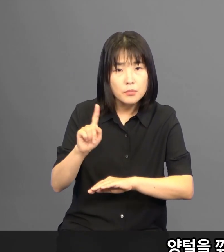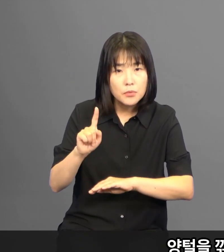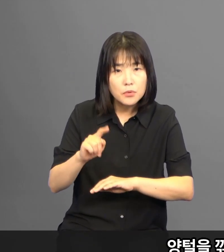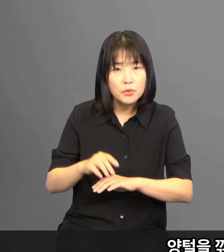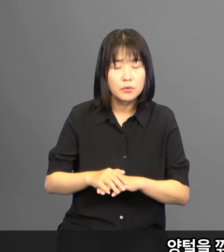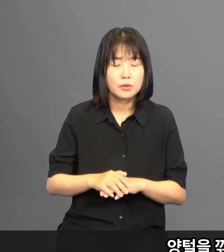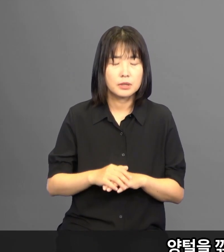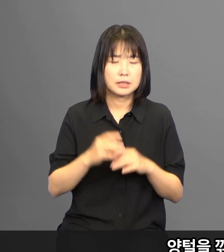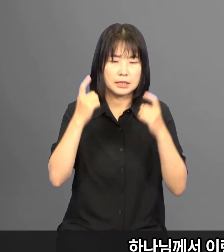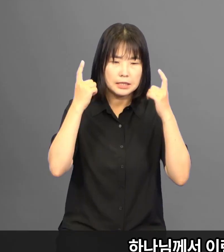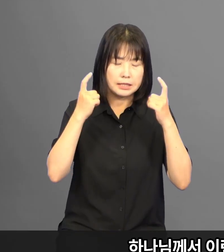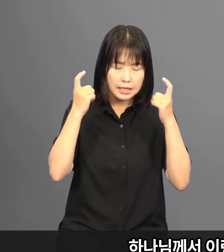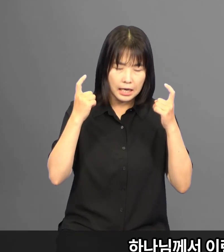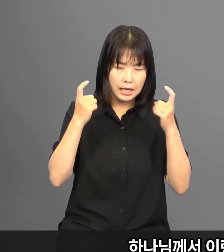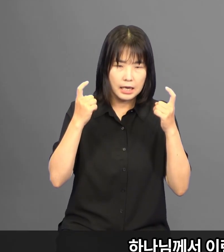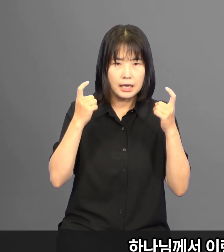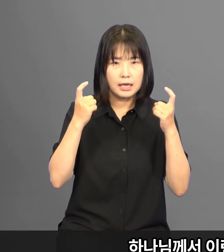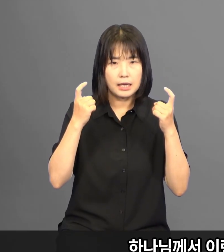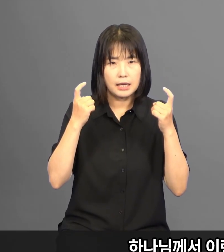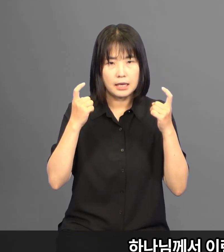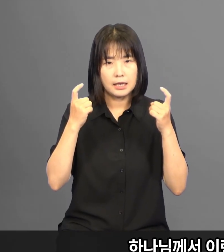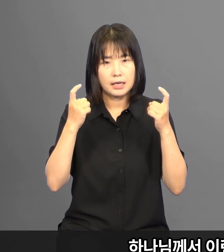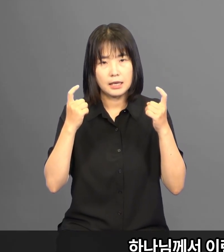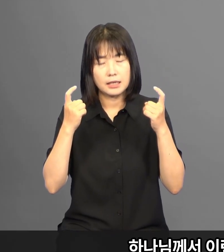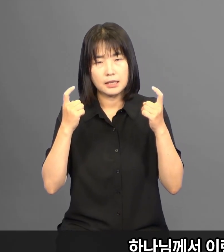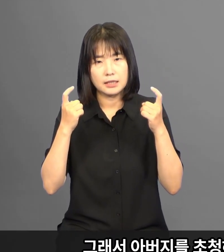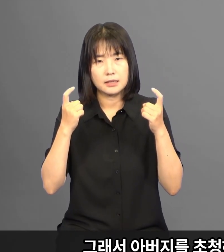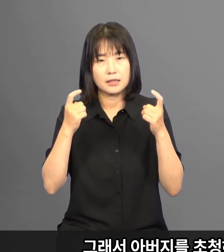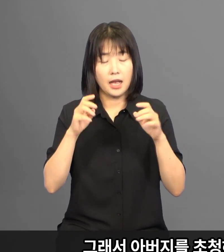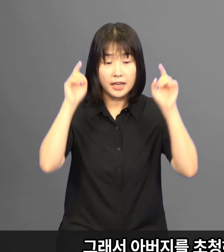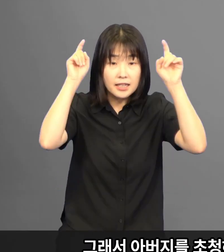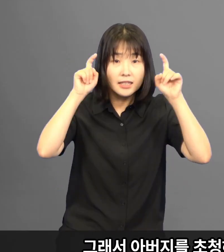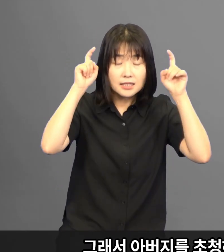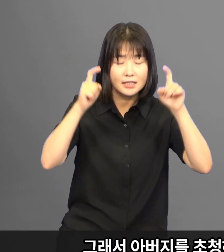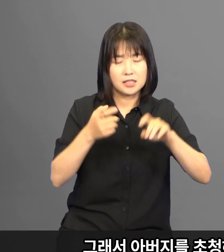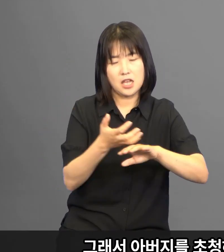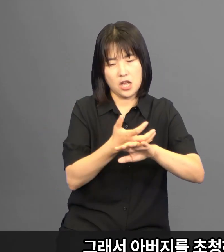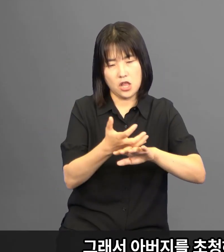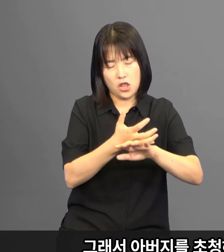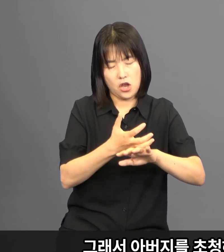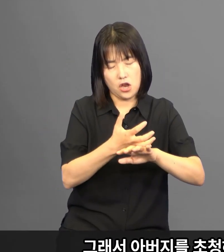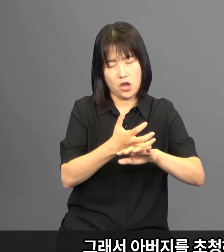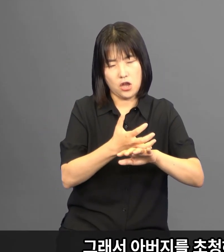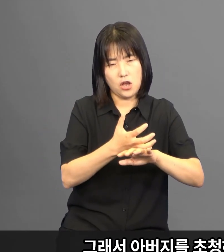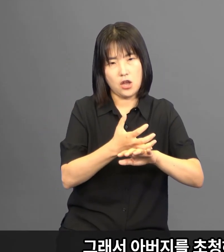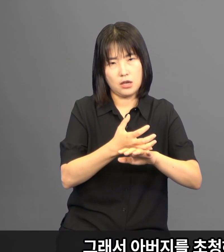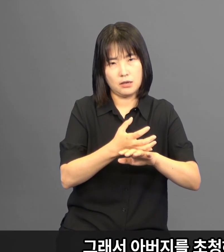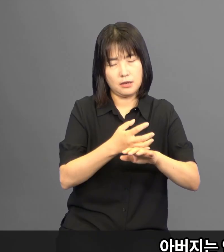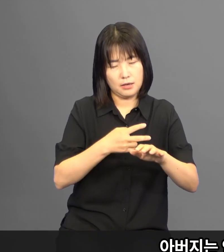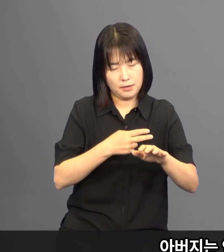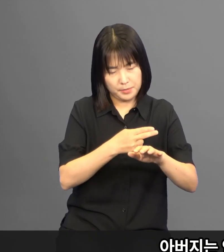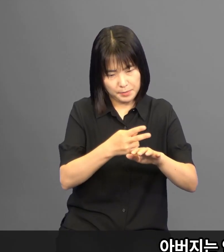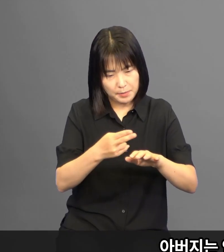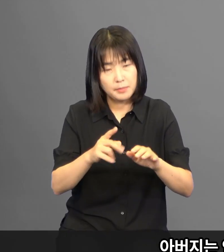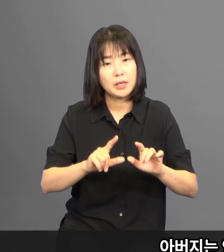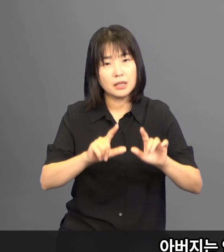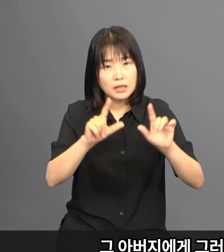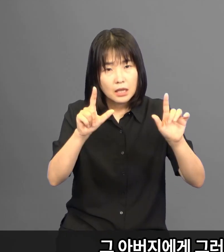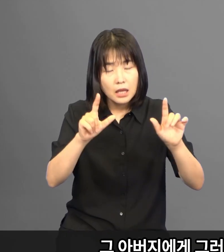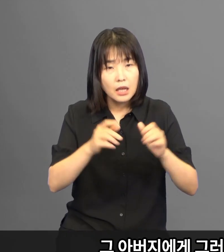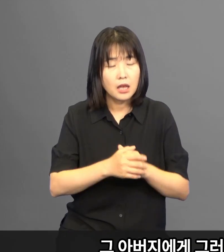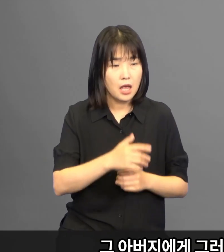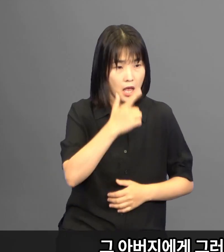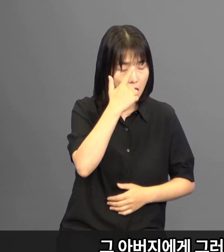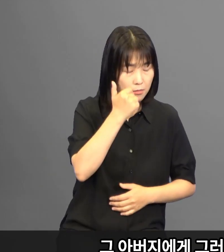날, 이제 축제예요. 야, 하나님께서 이런 풍성한 걸 주셨구나. 그래서 아버지를 초청하고 형을 초청하려고 하는데 아버지는 안 온다는 거예요.